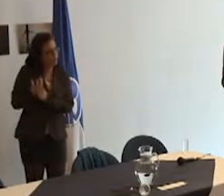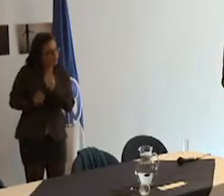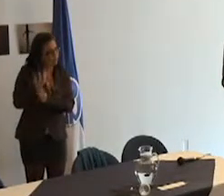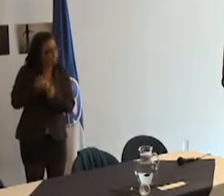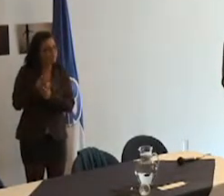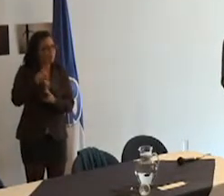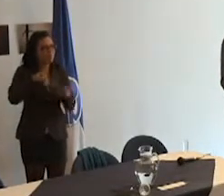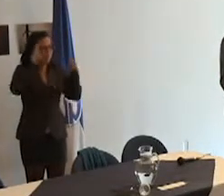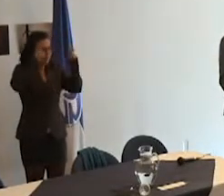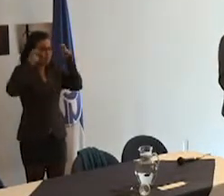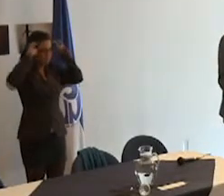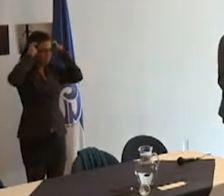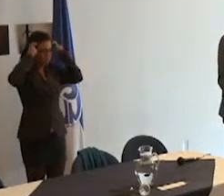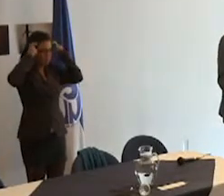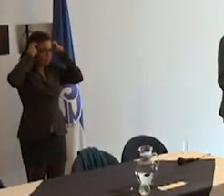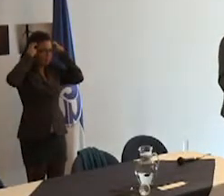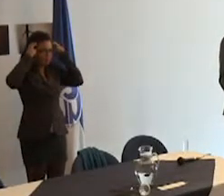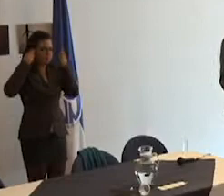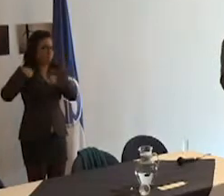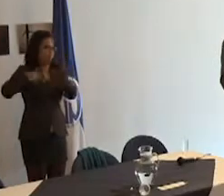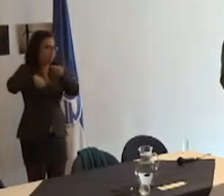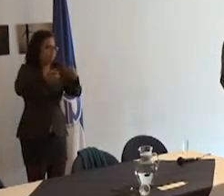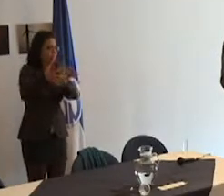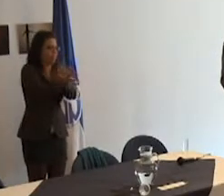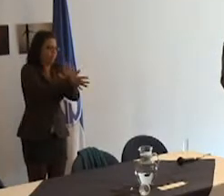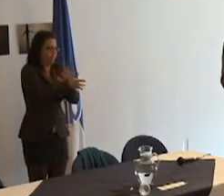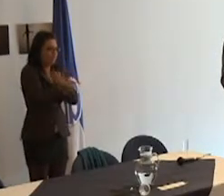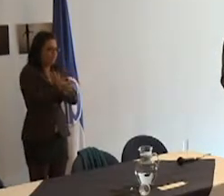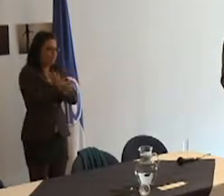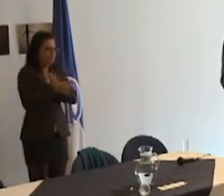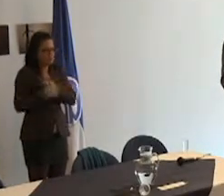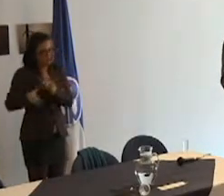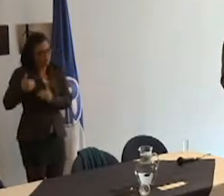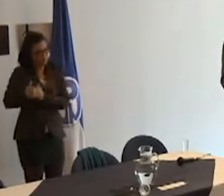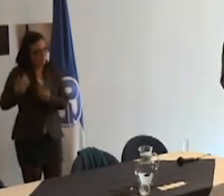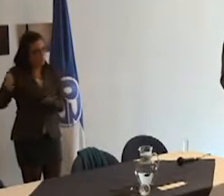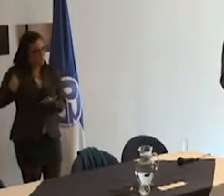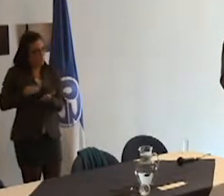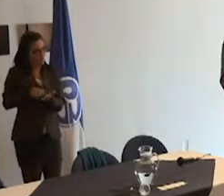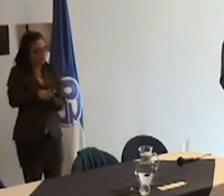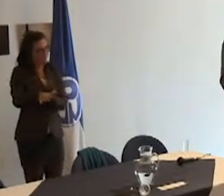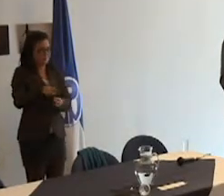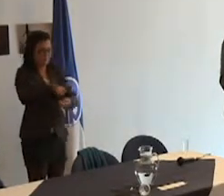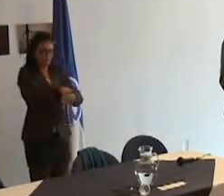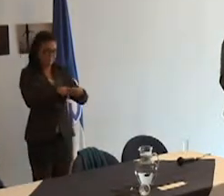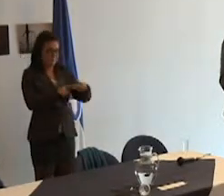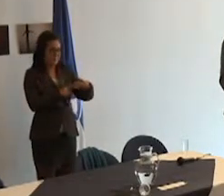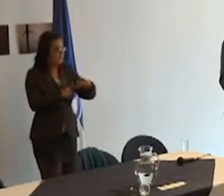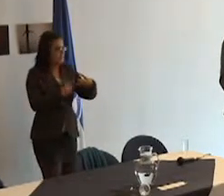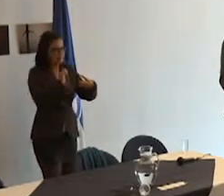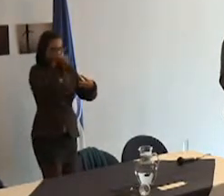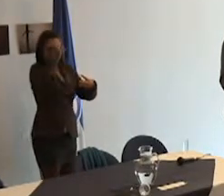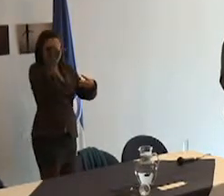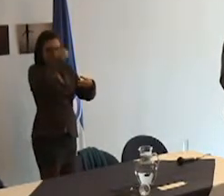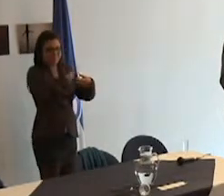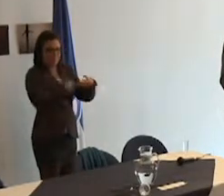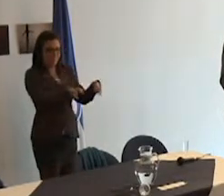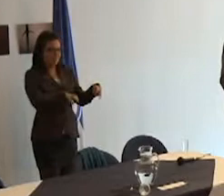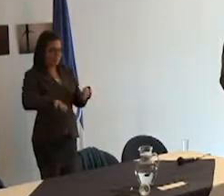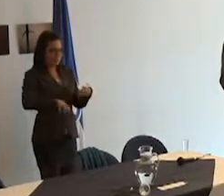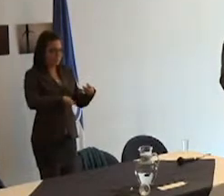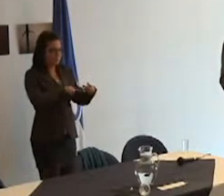del conocimiento. El proceso de colonización estuvo determinado por tres acciones fundamentales: